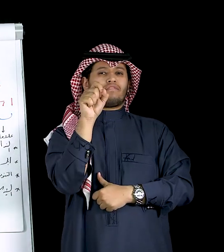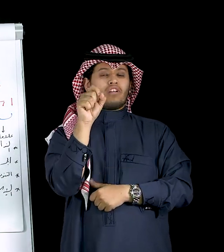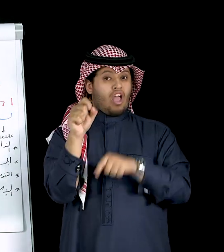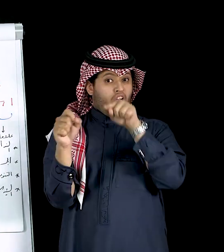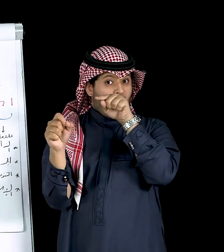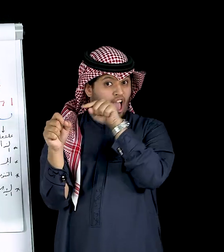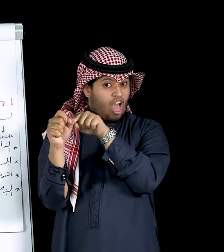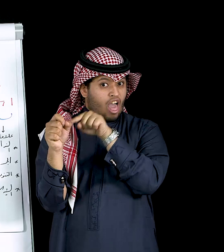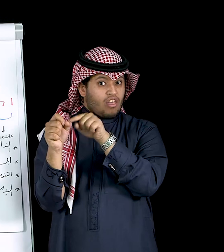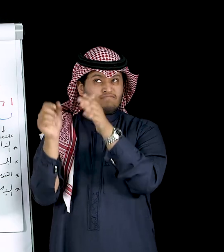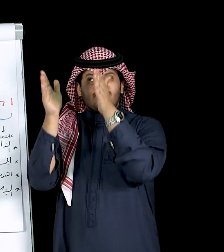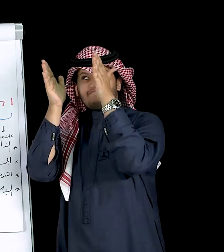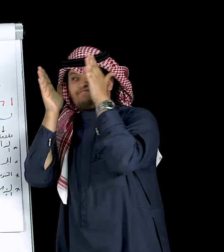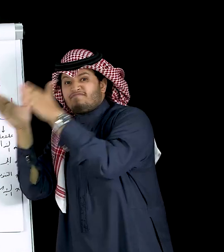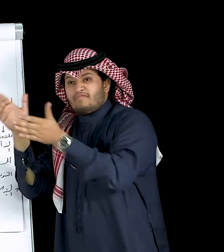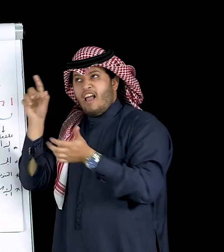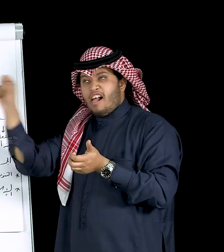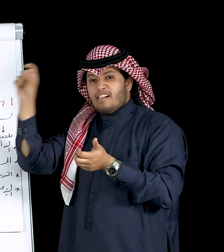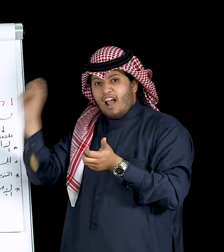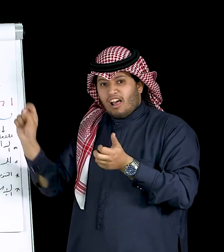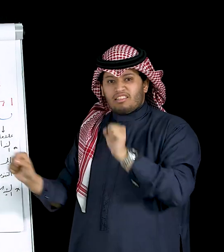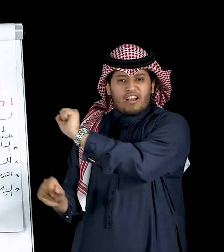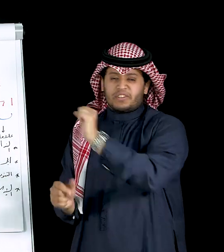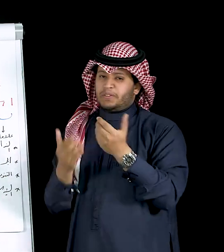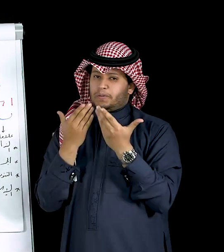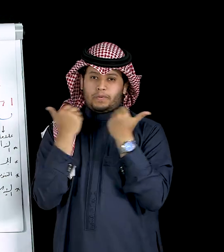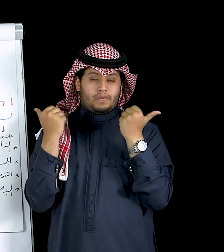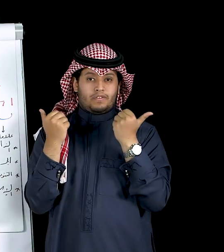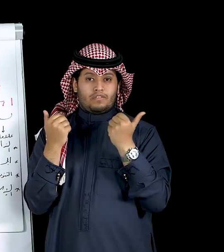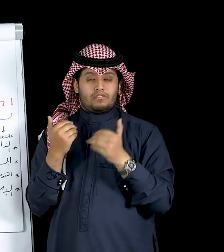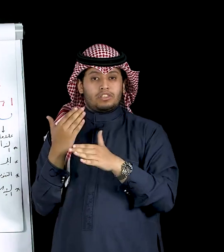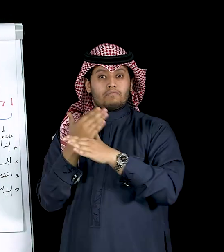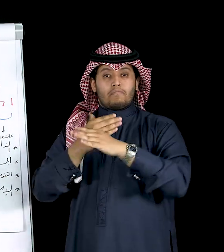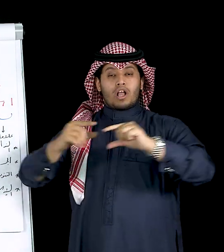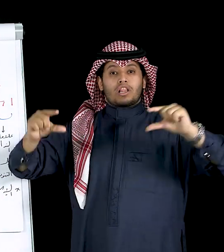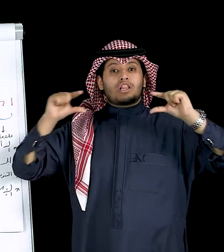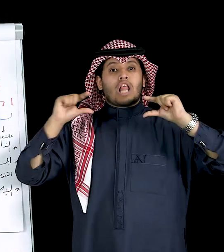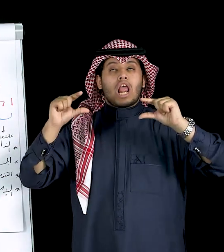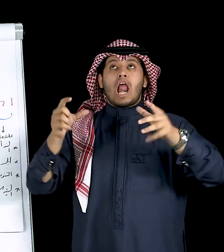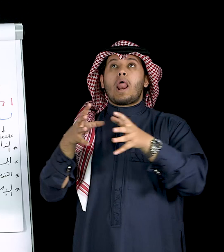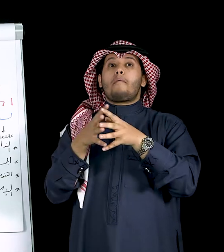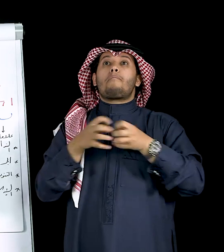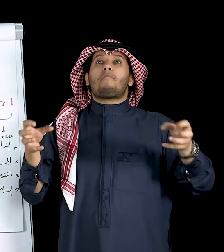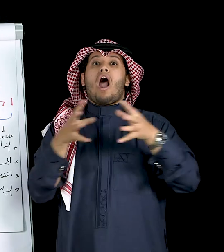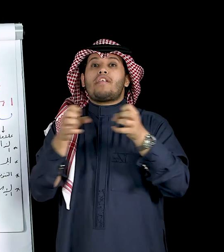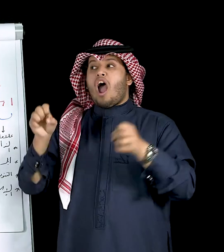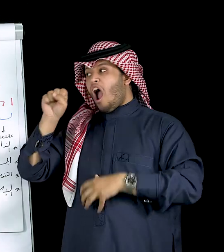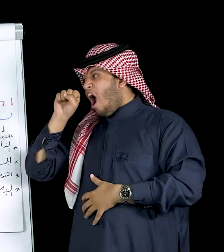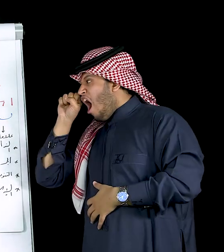يختص بعلامات خاصة به، حيث لا يدل على معنى في